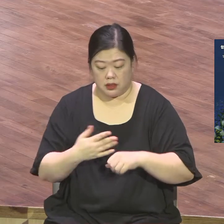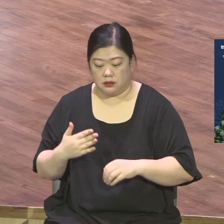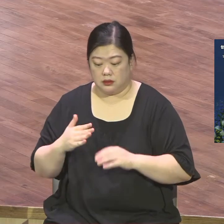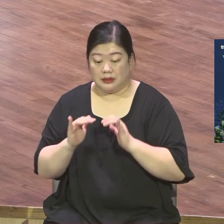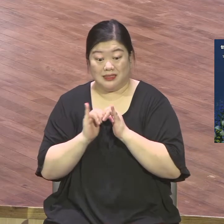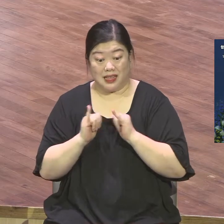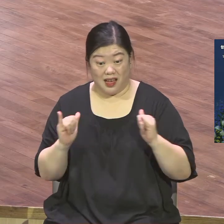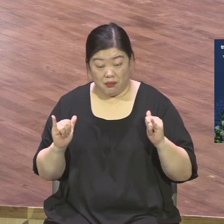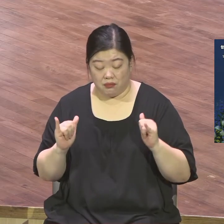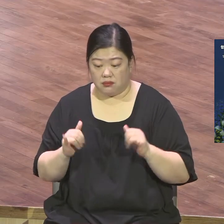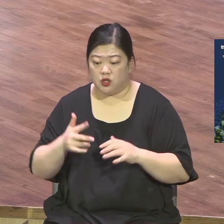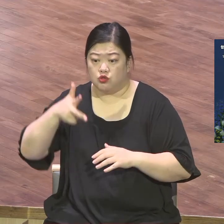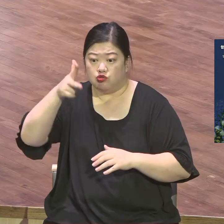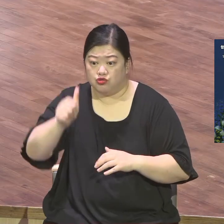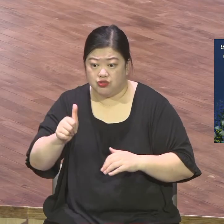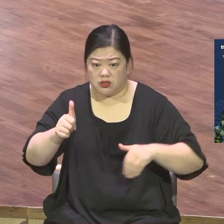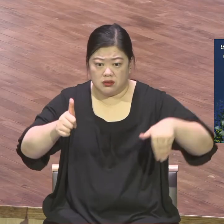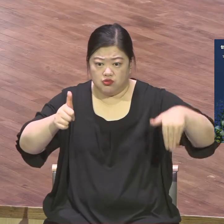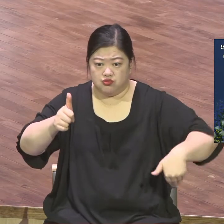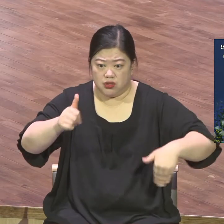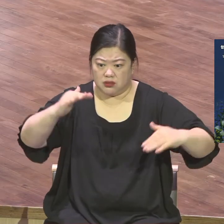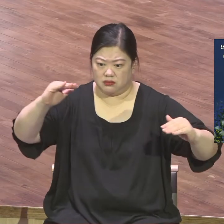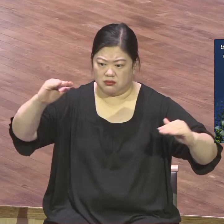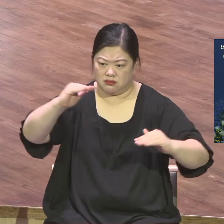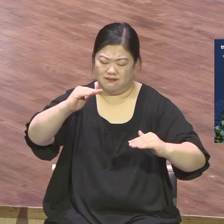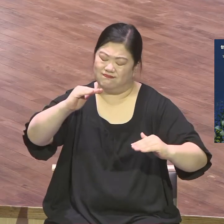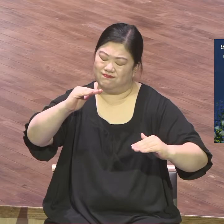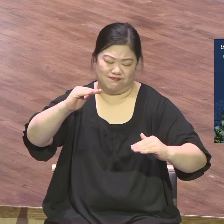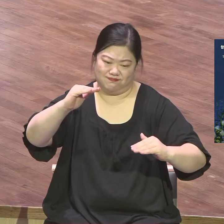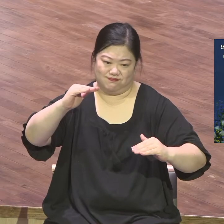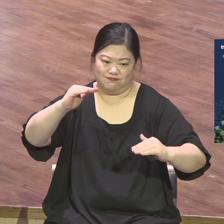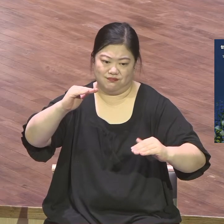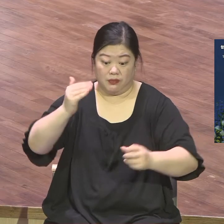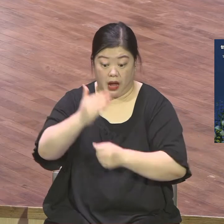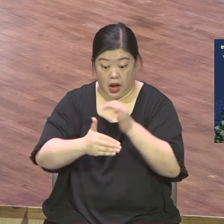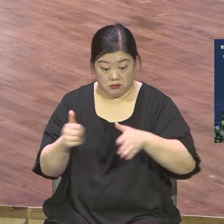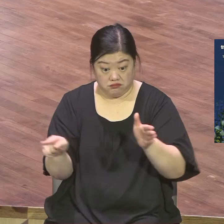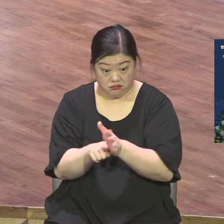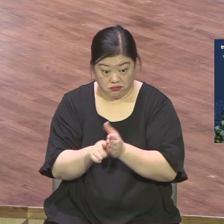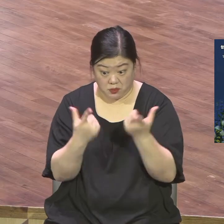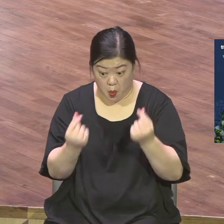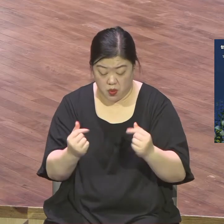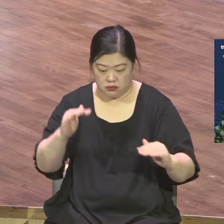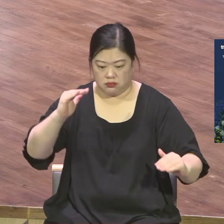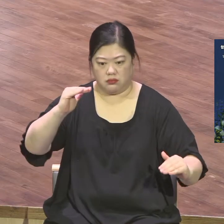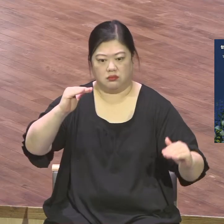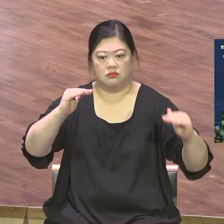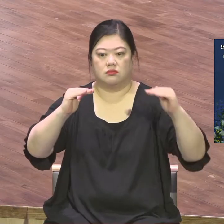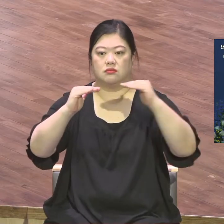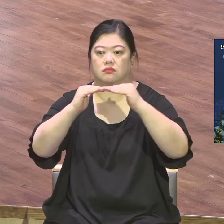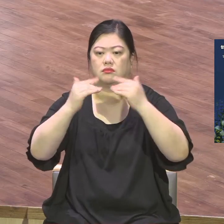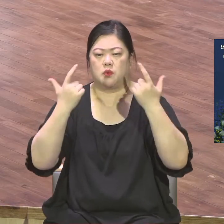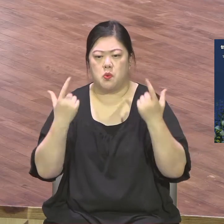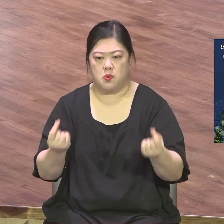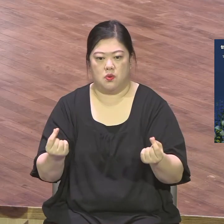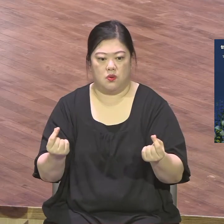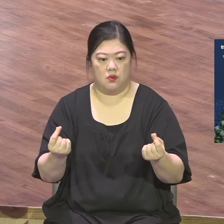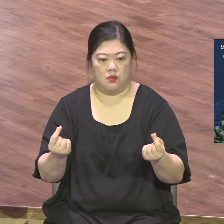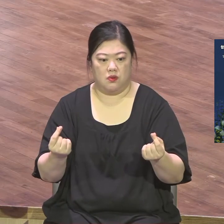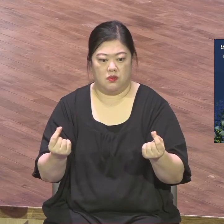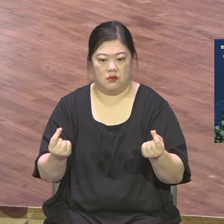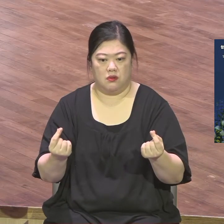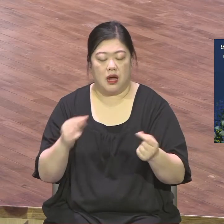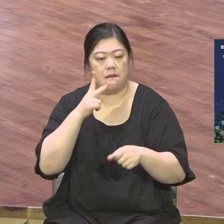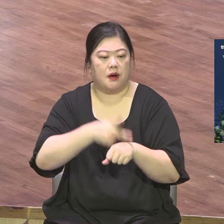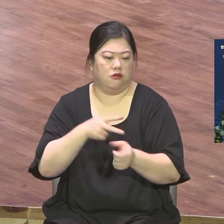지음받은 인간이 하나님의 자녀로 거듭났을 때 같은 가족이다. 그 세상 사람들이 말하는 노예지